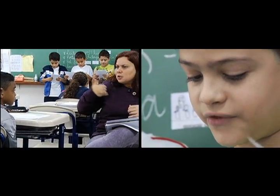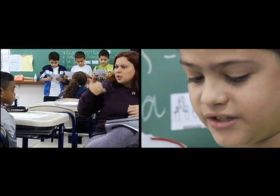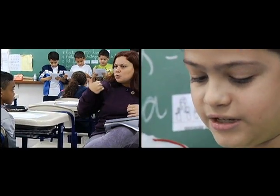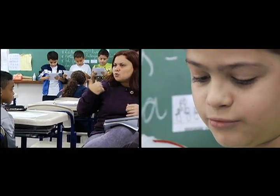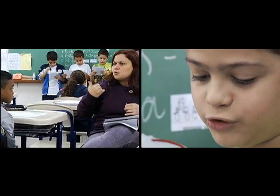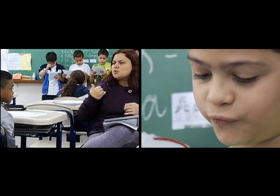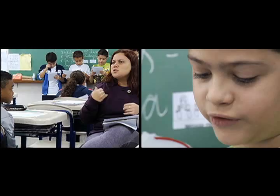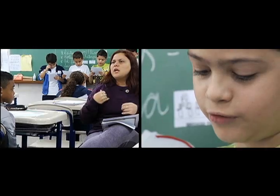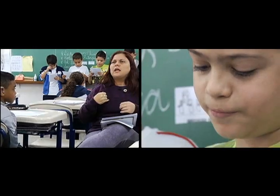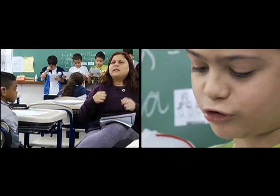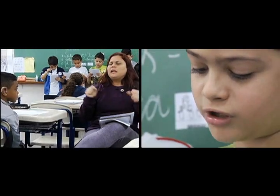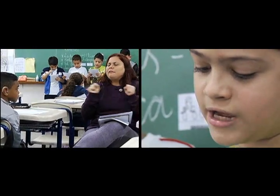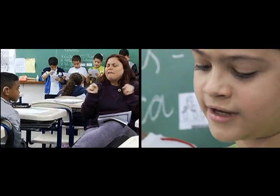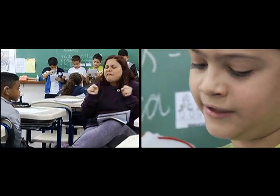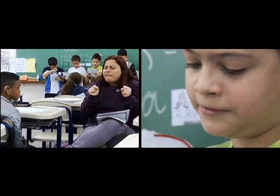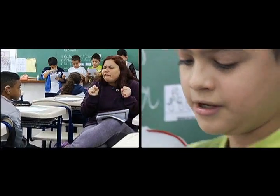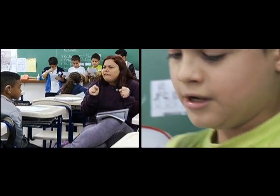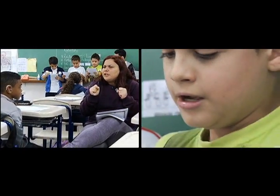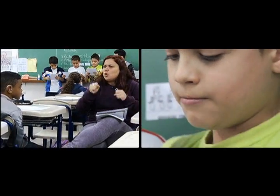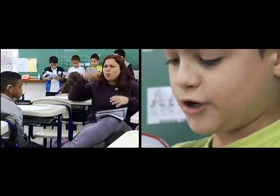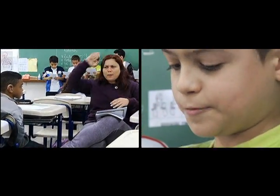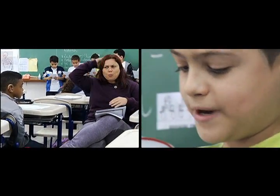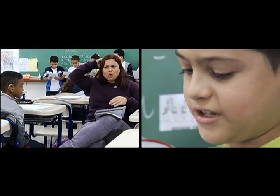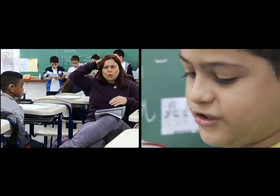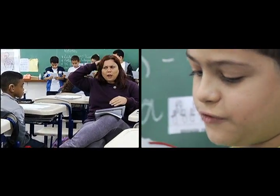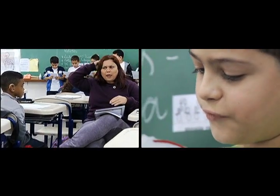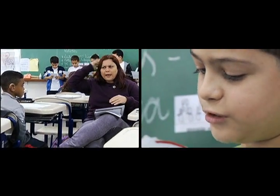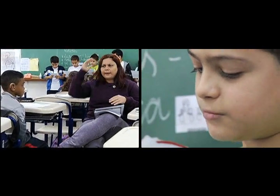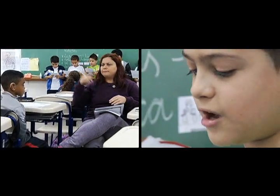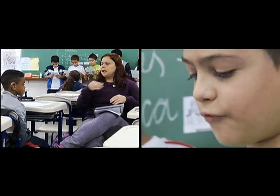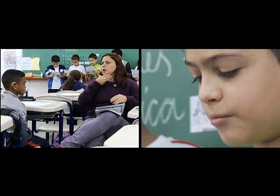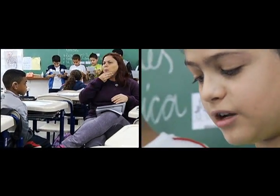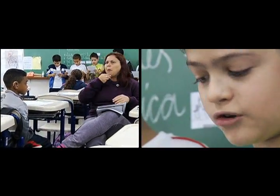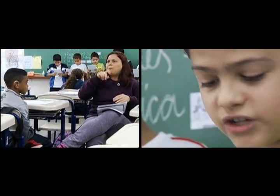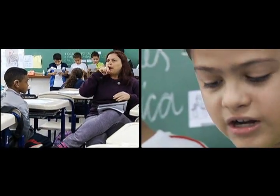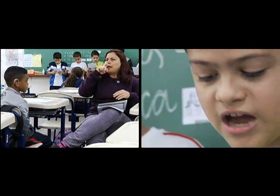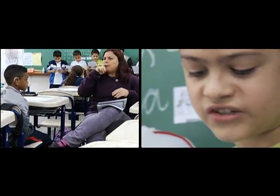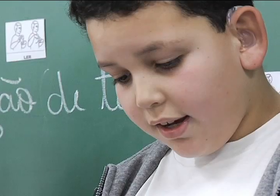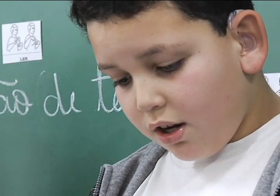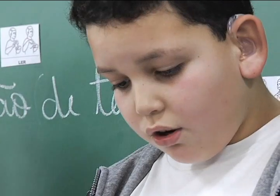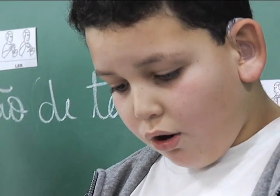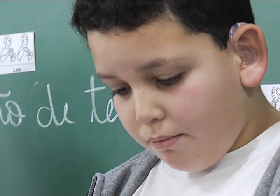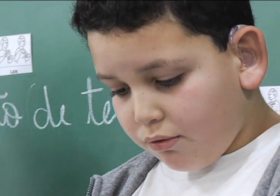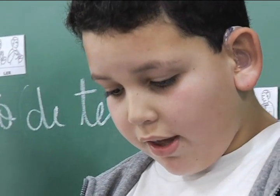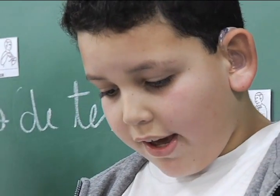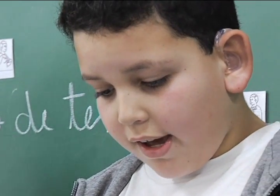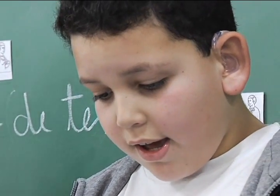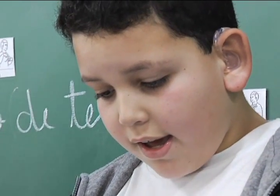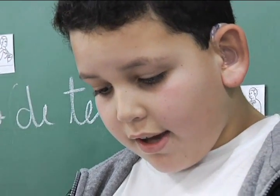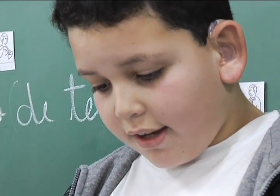fazia muito frio em Porto Alegre. Meus pais tinham feito uma reforma na nossa casa. Lucas também participa da